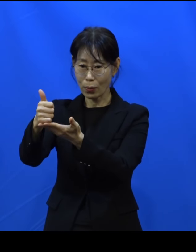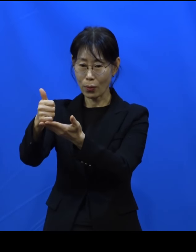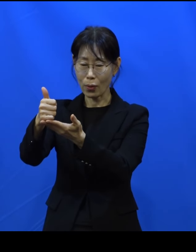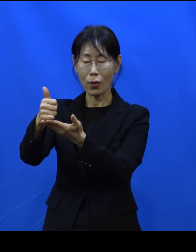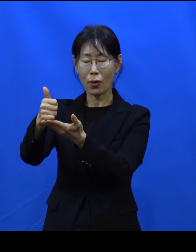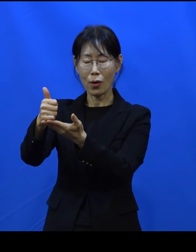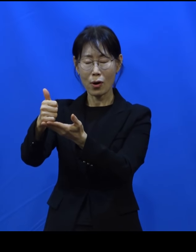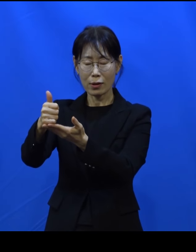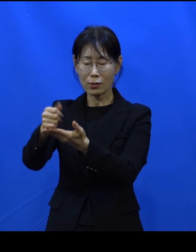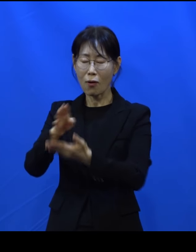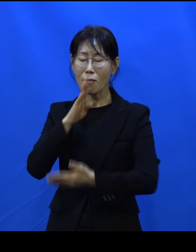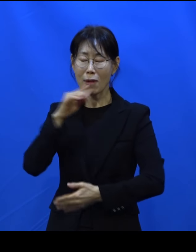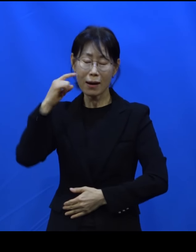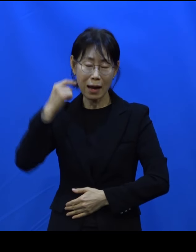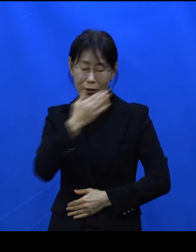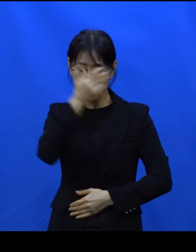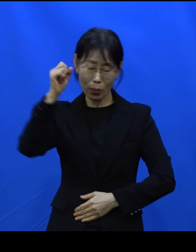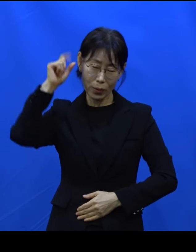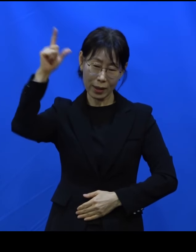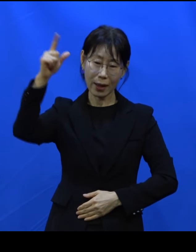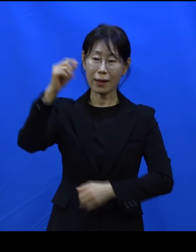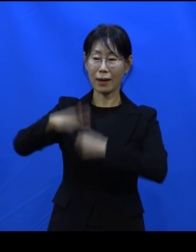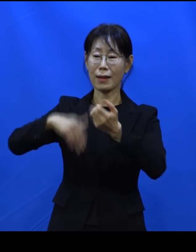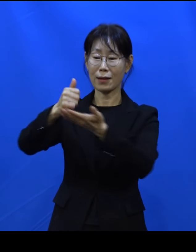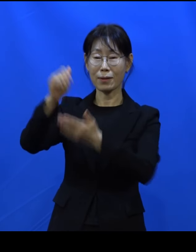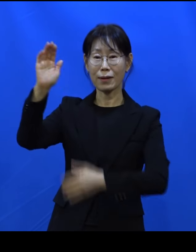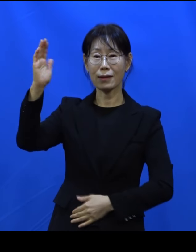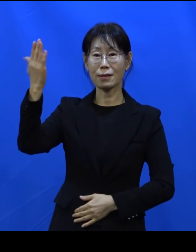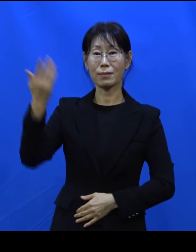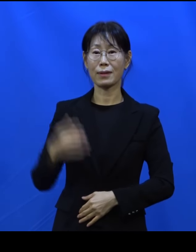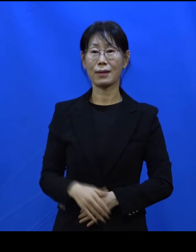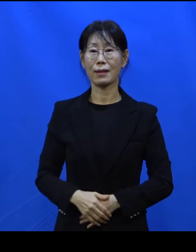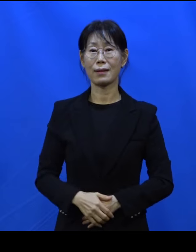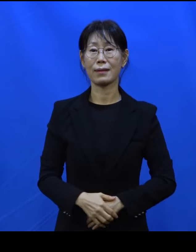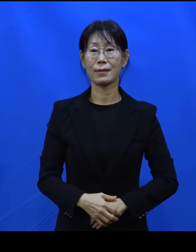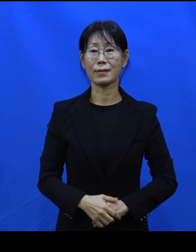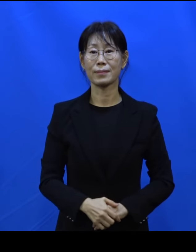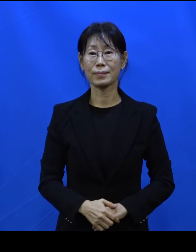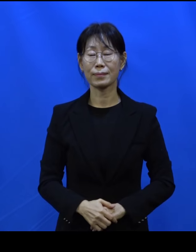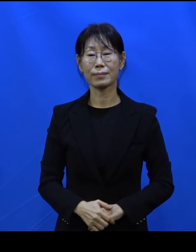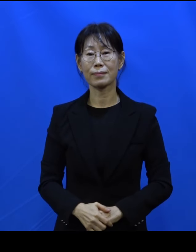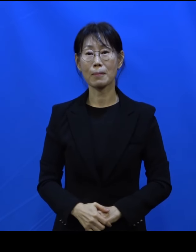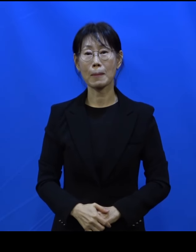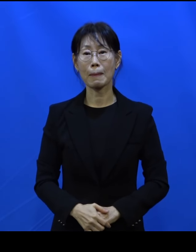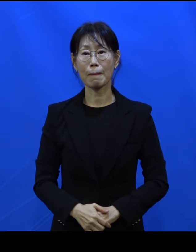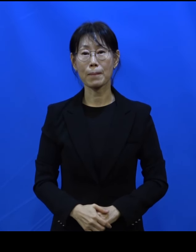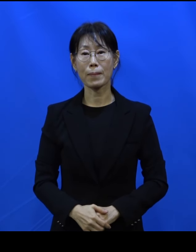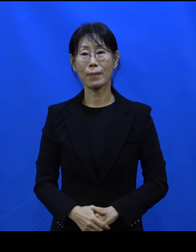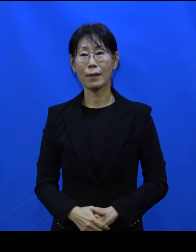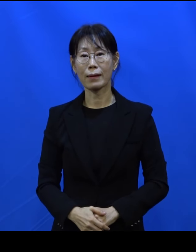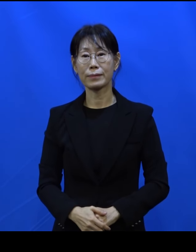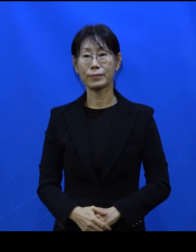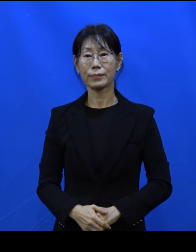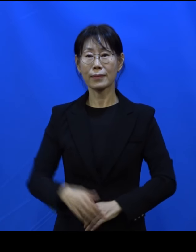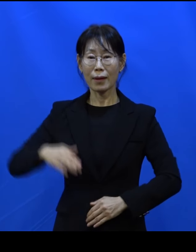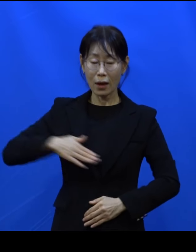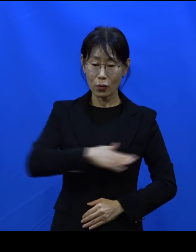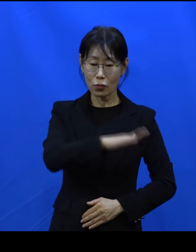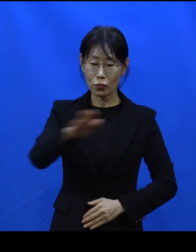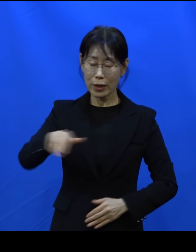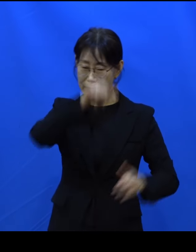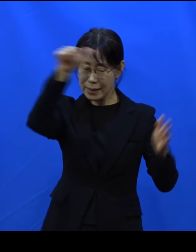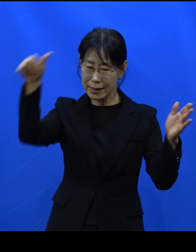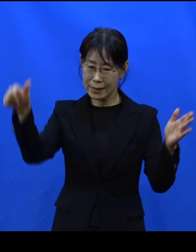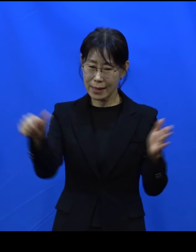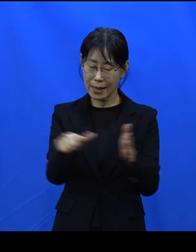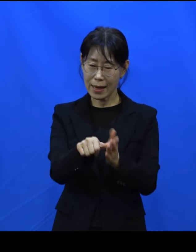것. 자, 그래서 여러분, 이제 모든 것은 물러나고 오직 우리의 삶의